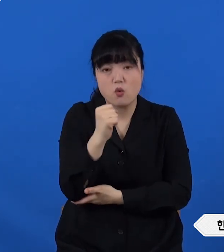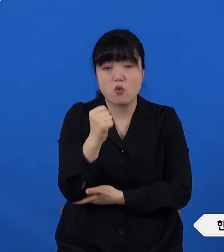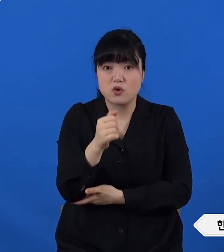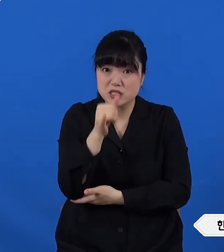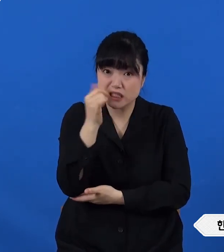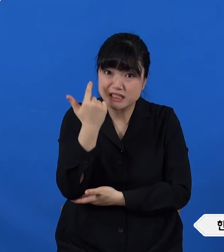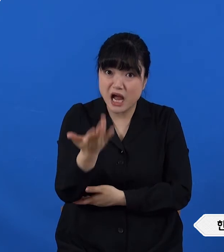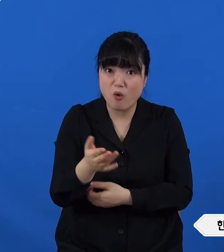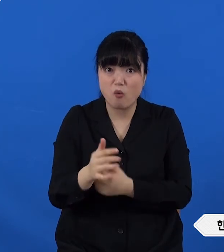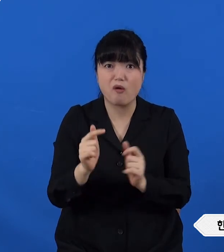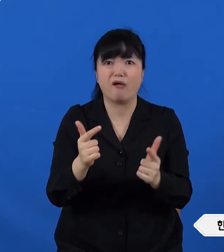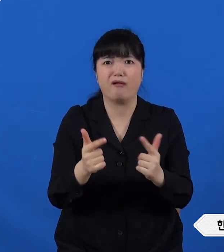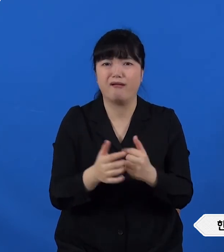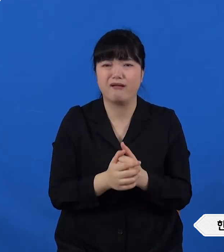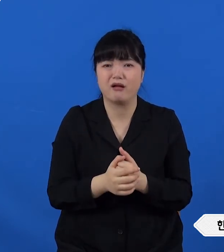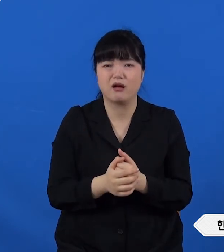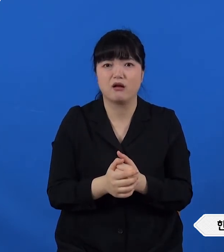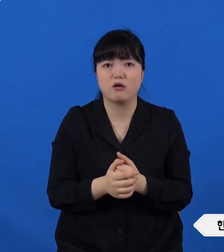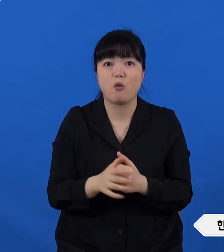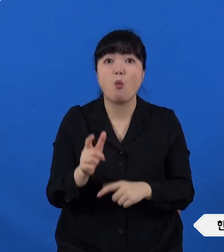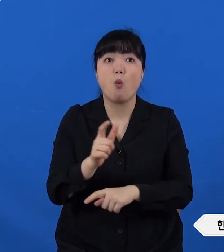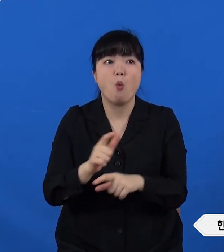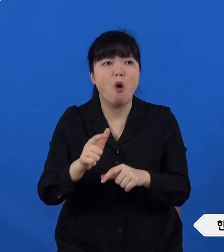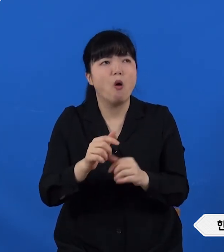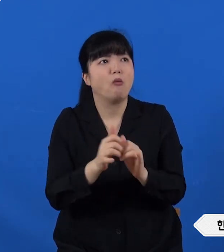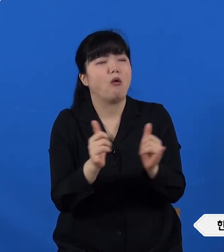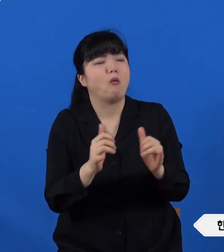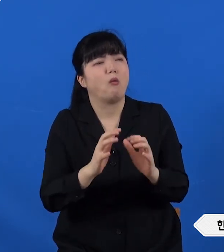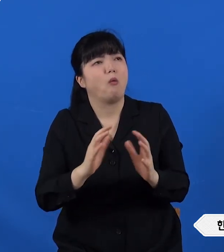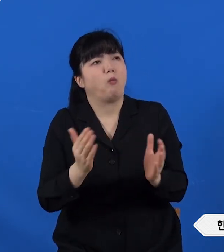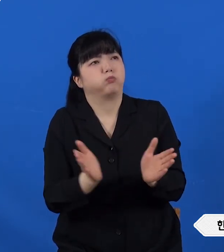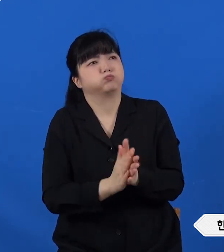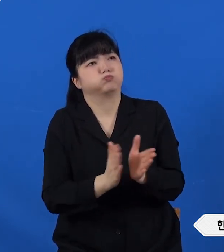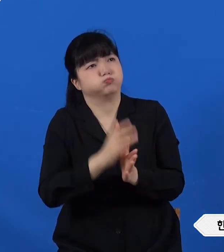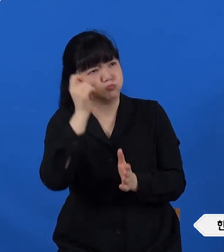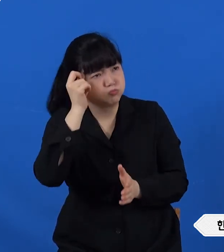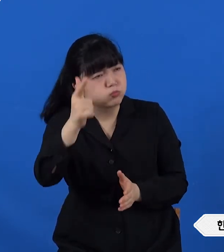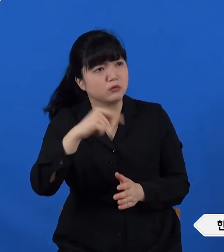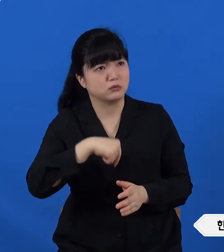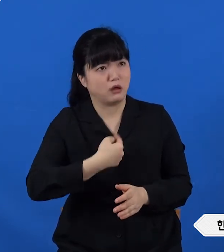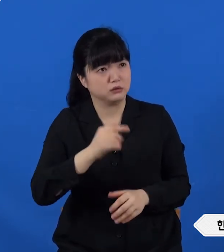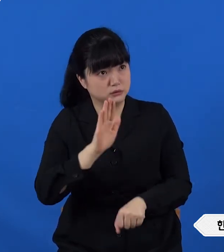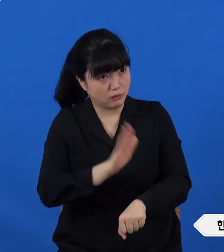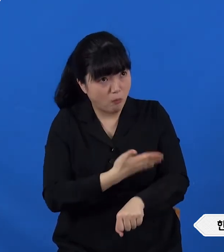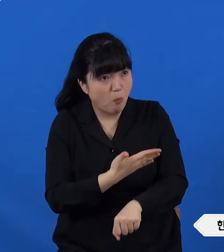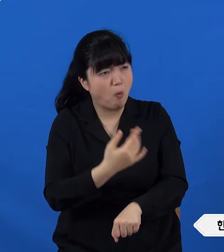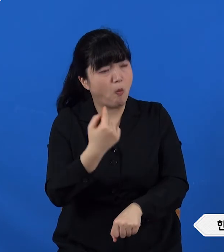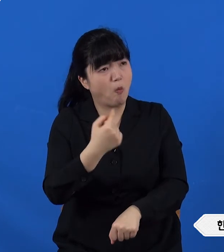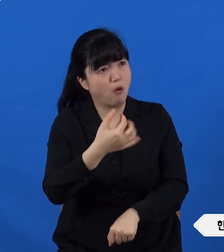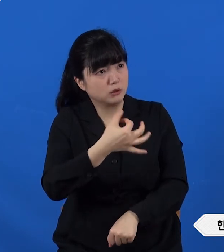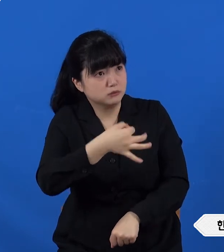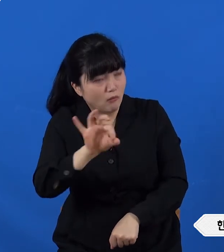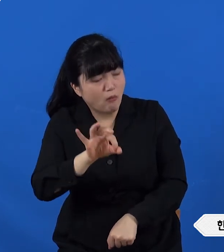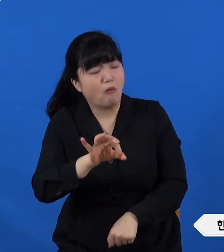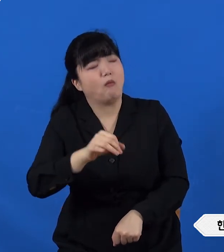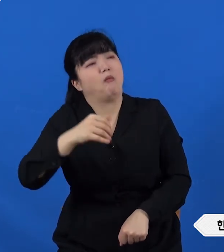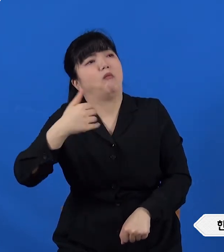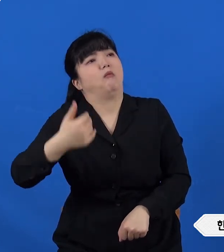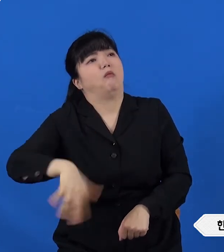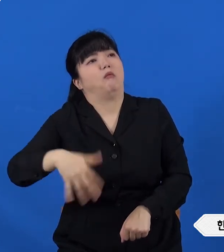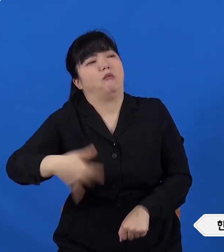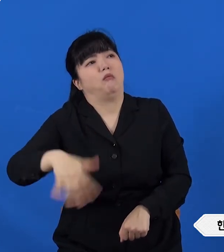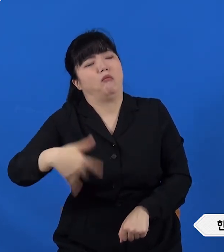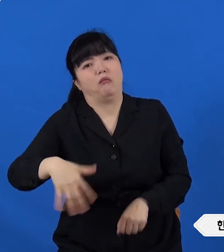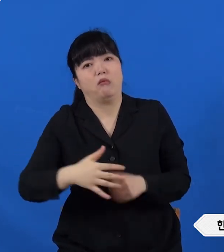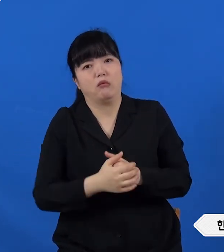그랬을까요? 입지가 더 공고해졌습니다. 자기 잘못을 솔직하게 인정하고 사과하는